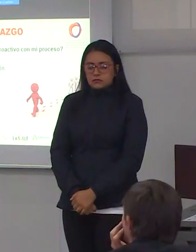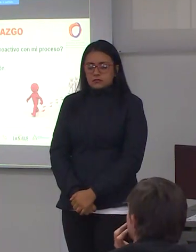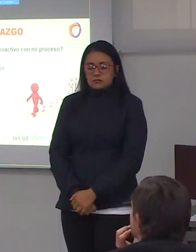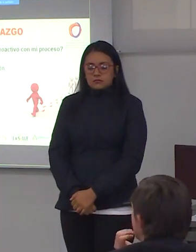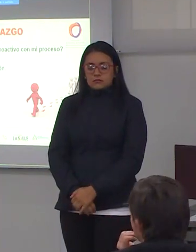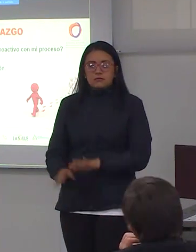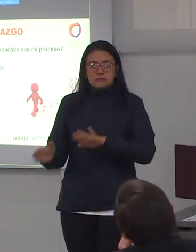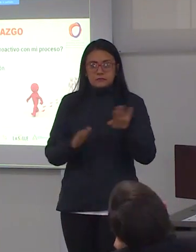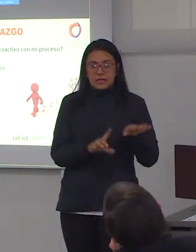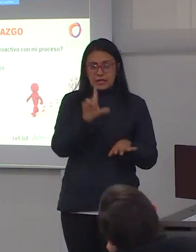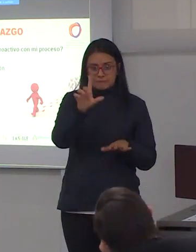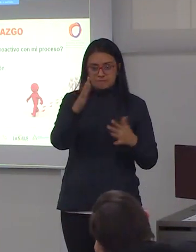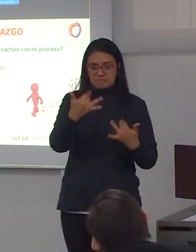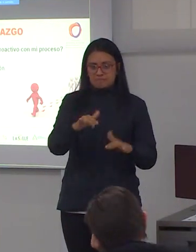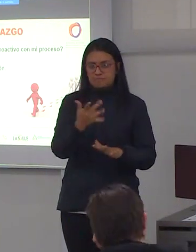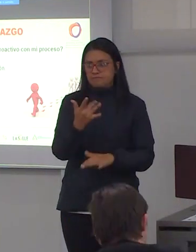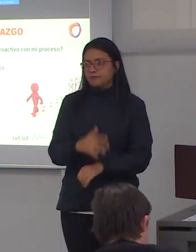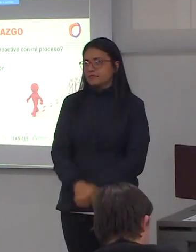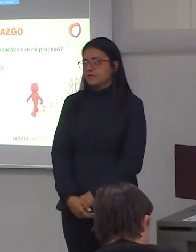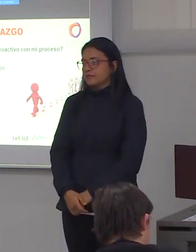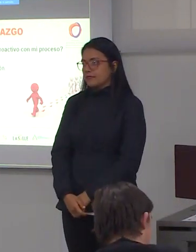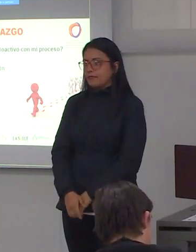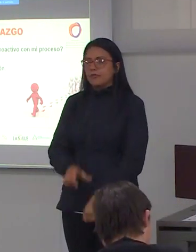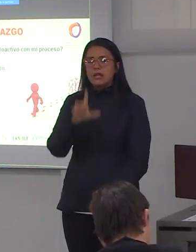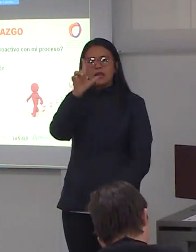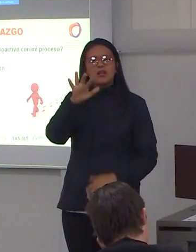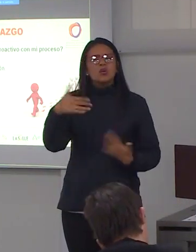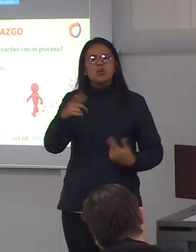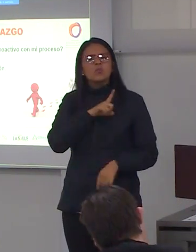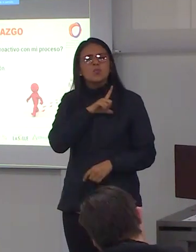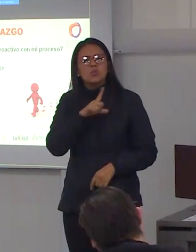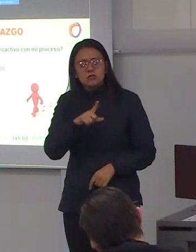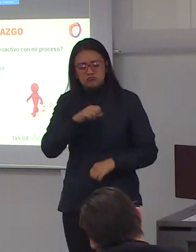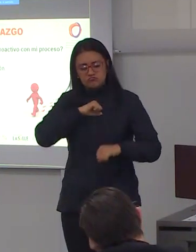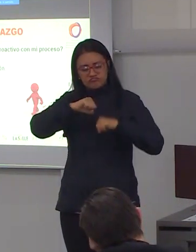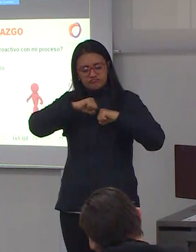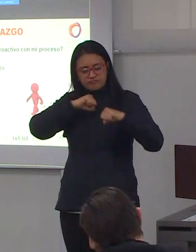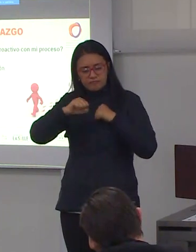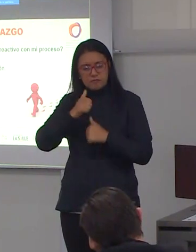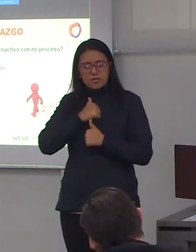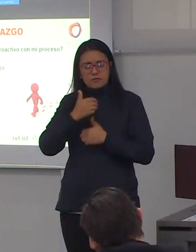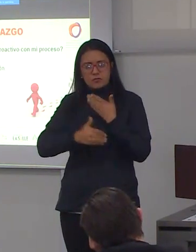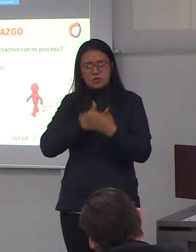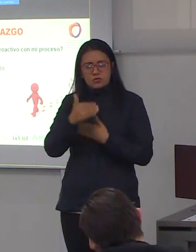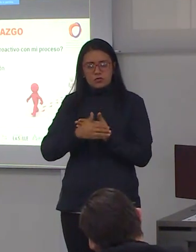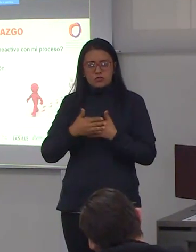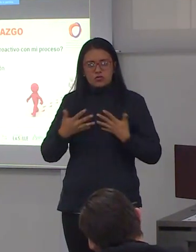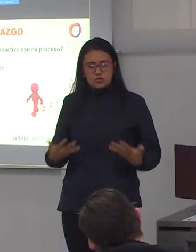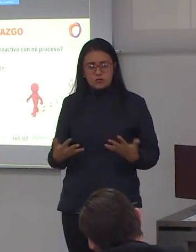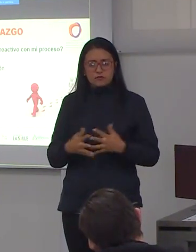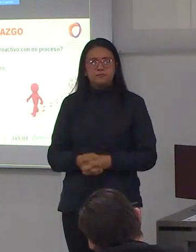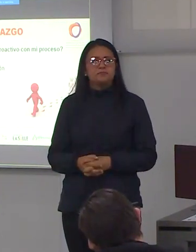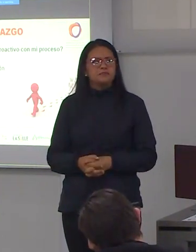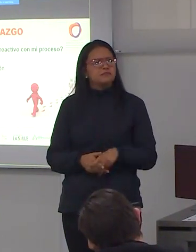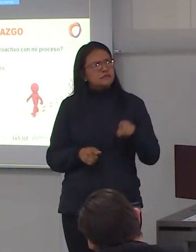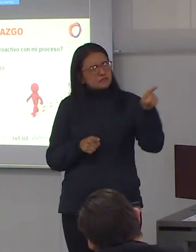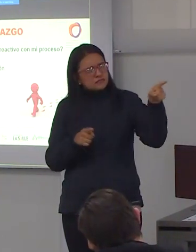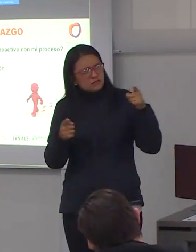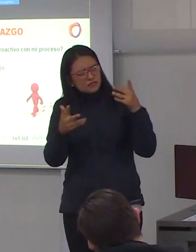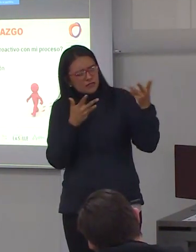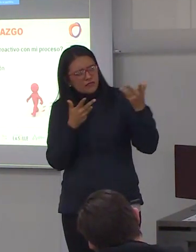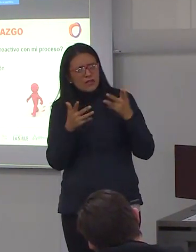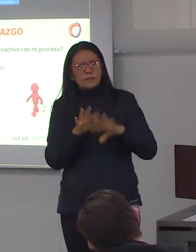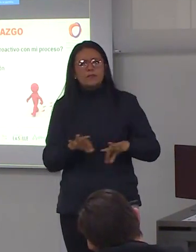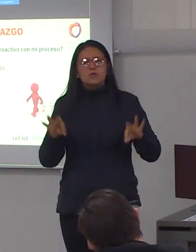vamos por la L ya vamos a acabar ¿cómo lidero y soy proactivo con mi proceso? por aquí escuché algo muy